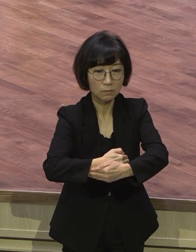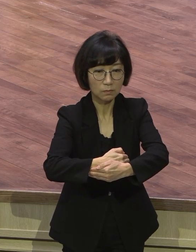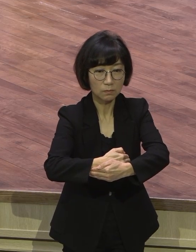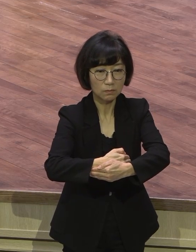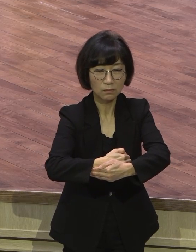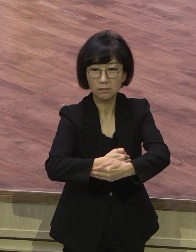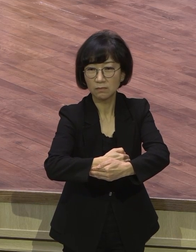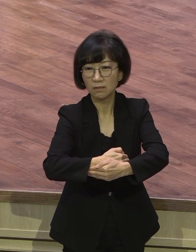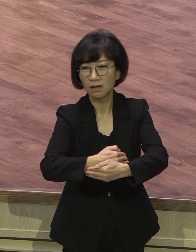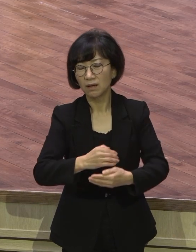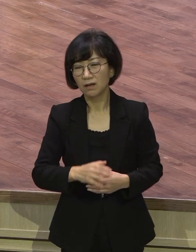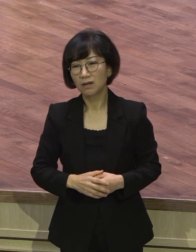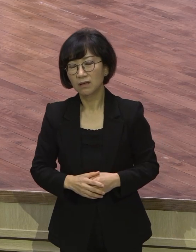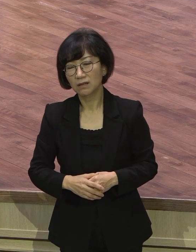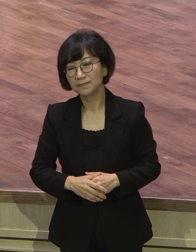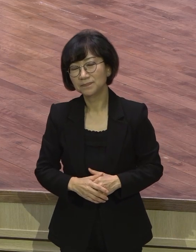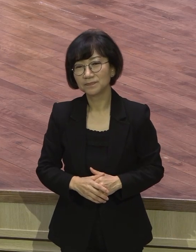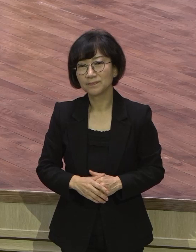그러니까